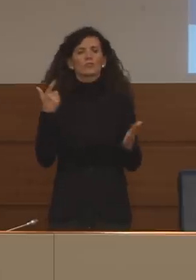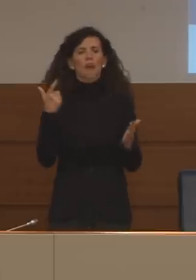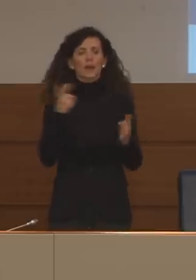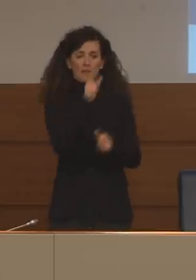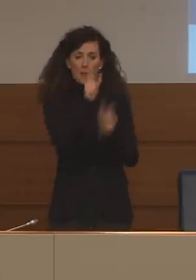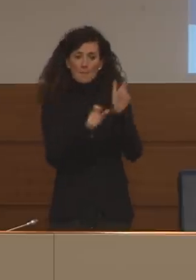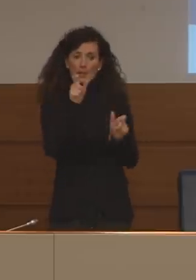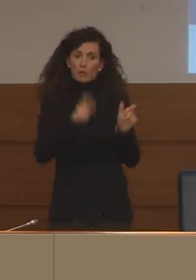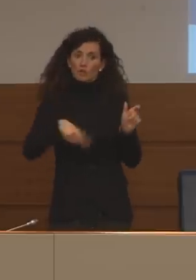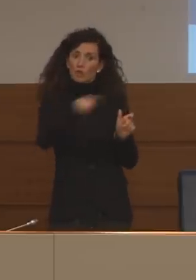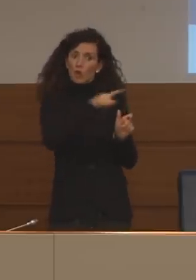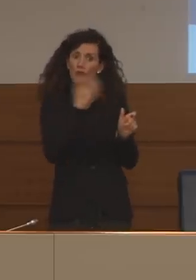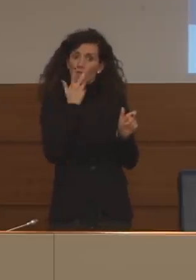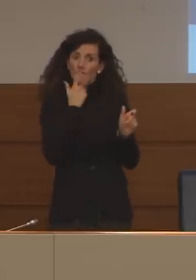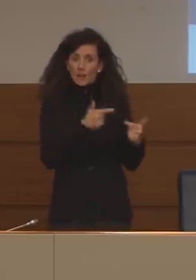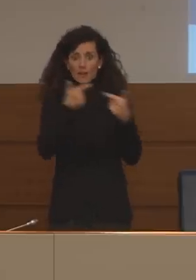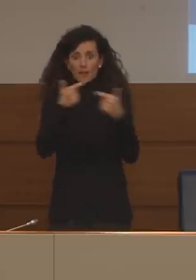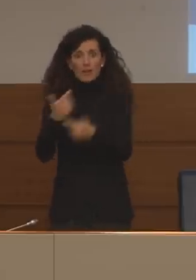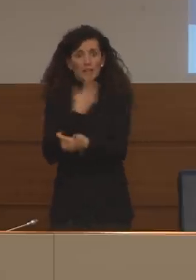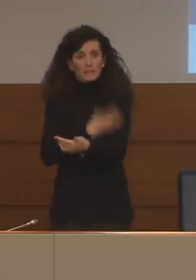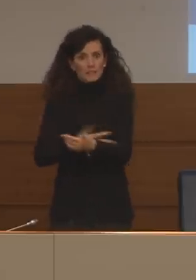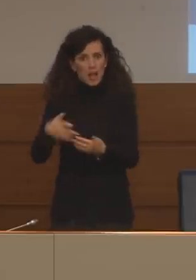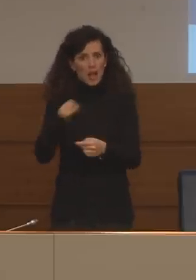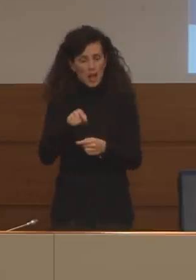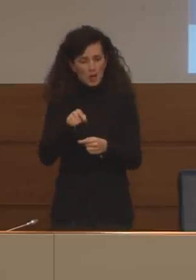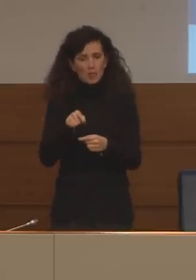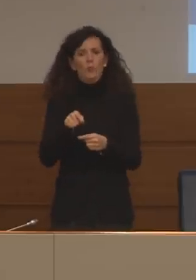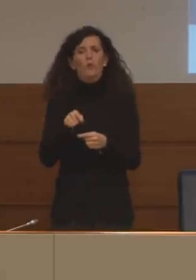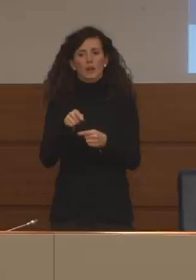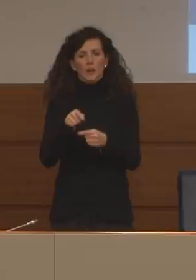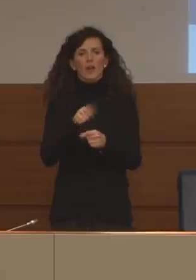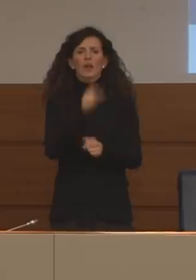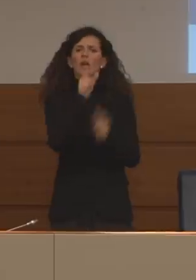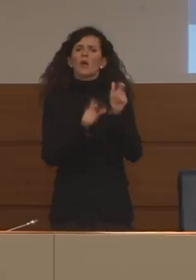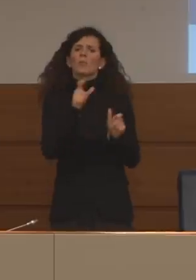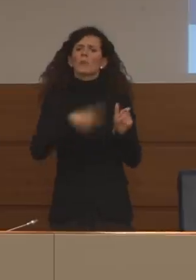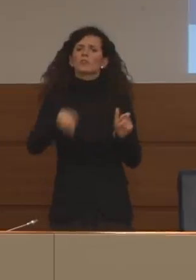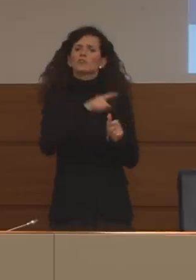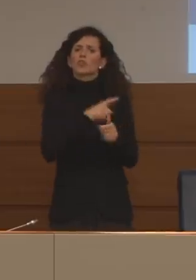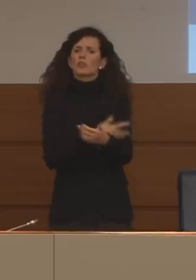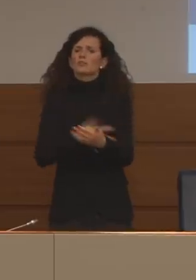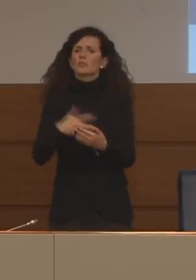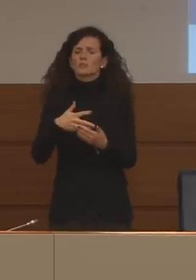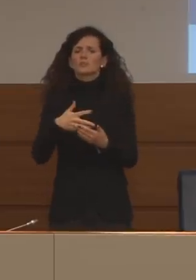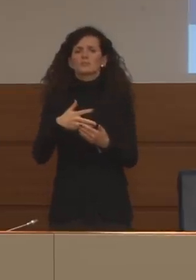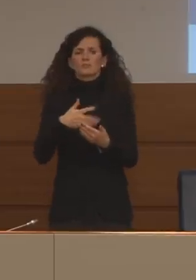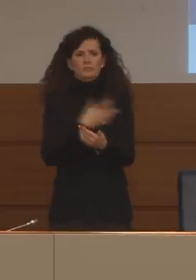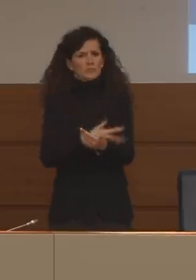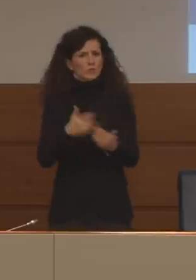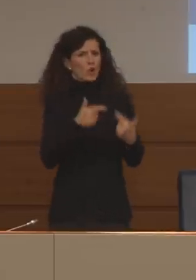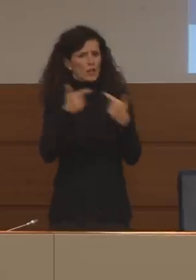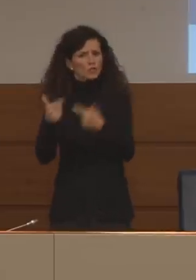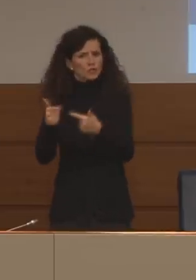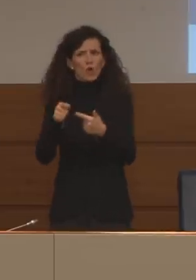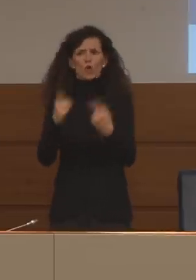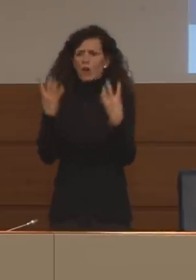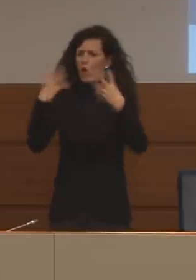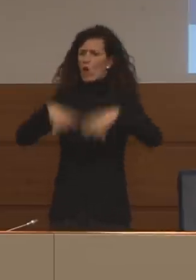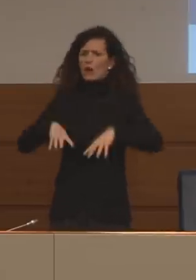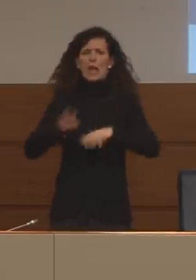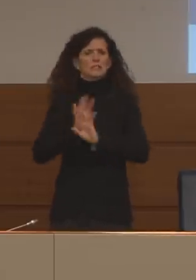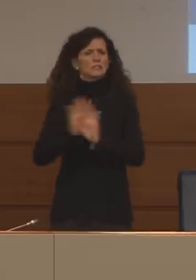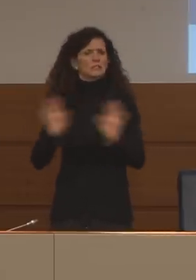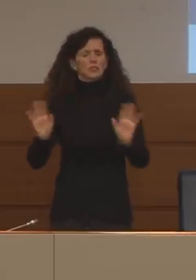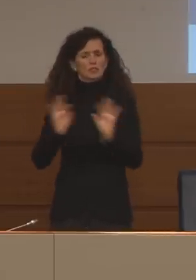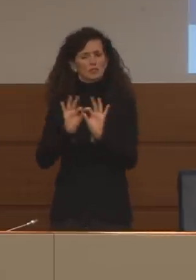nelle modalità raccomandate r18 i donatori sono persone molto organizzate e è